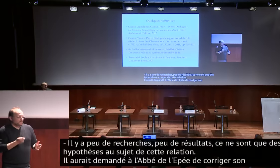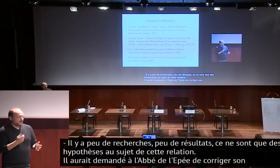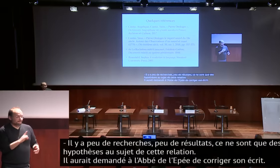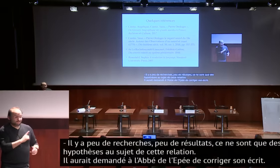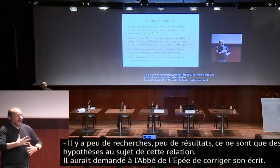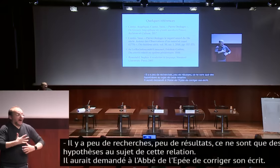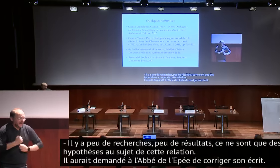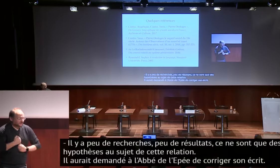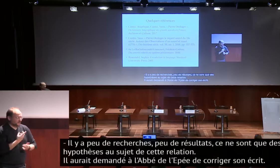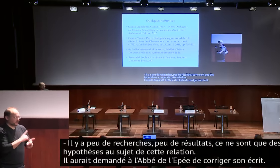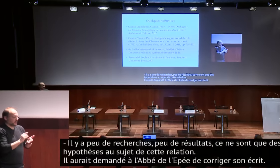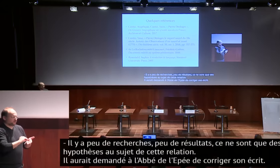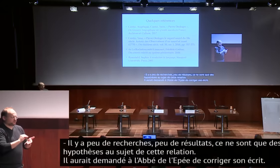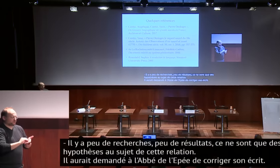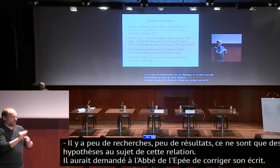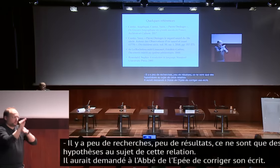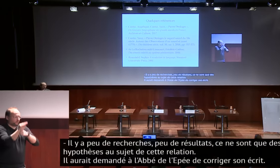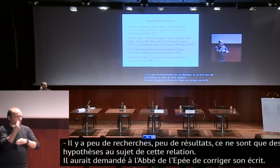Et